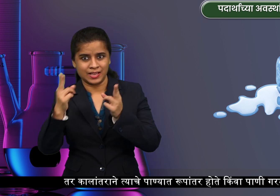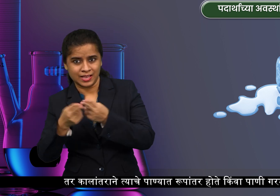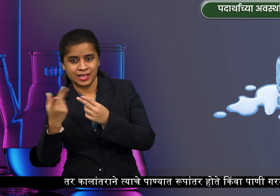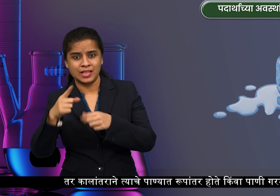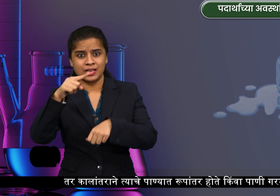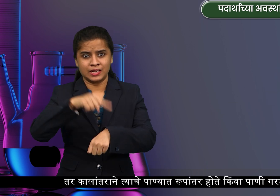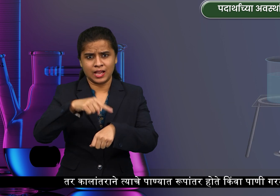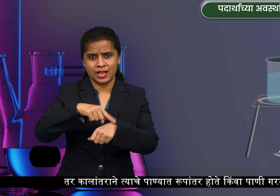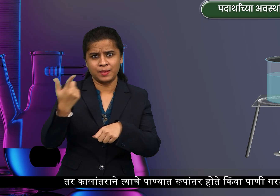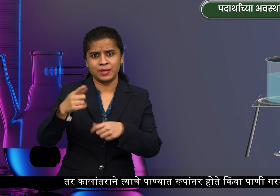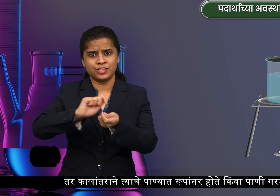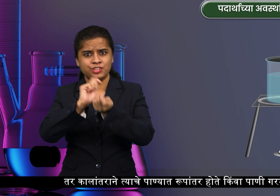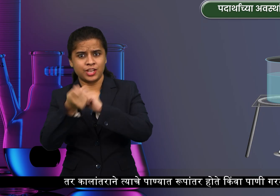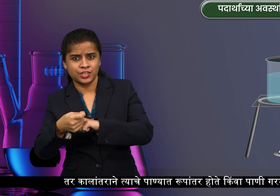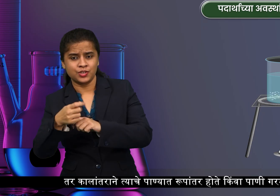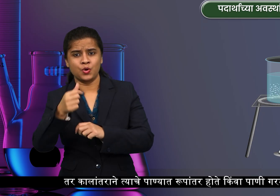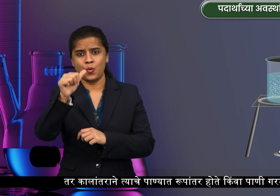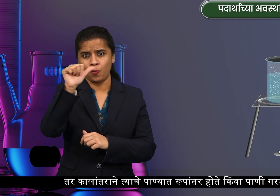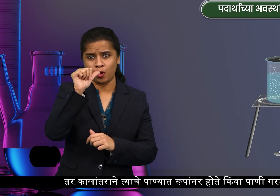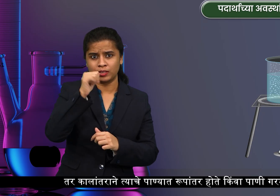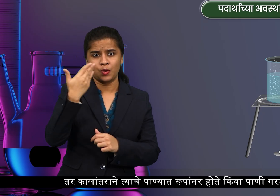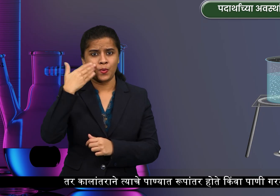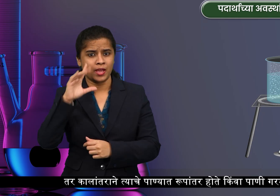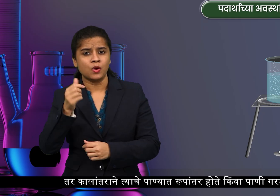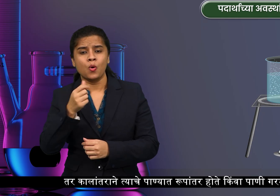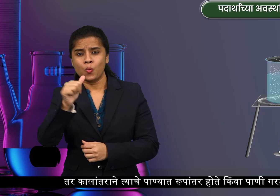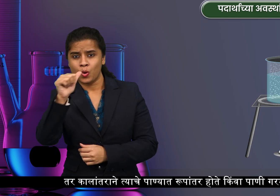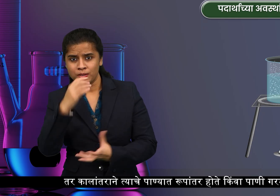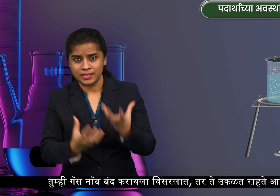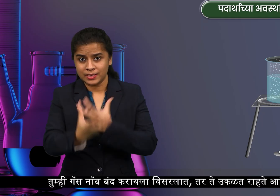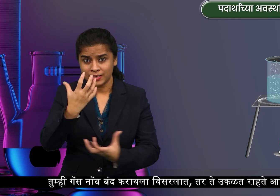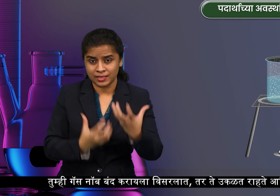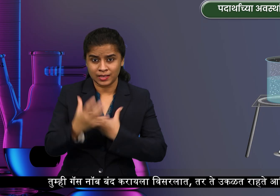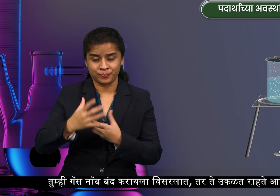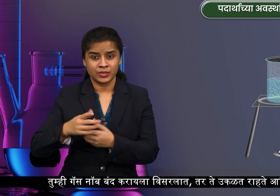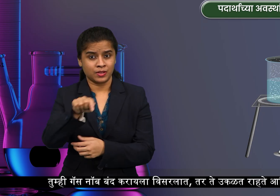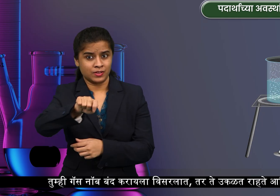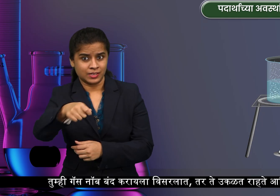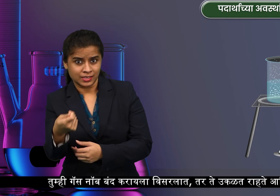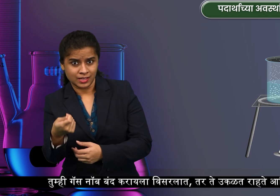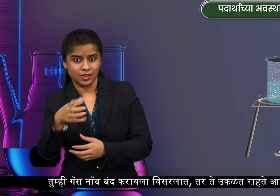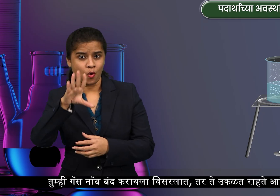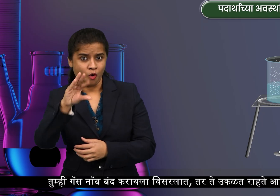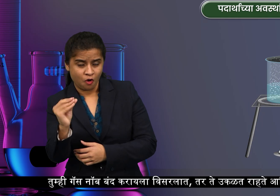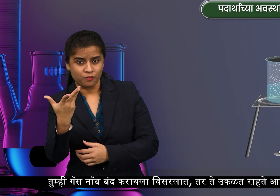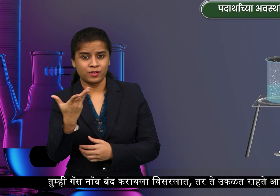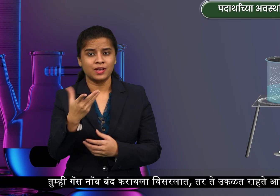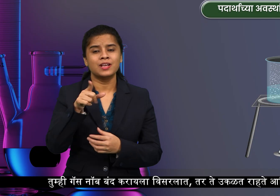पाण्यात रूपांतर होतो, किंवा पाणी गरम होत असताना तुम्ही गॅस नॉब बंद करायला